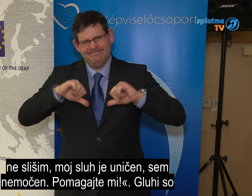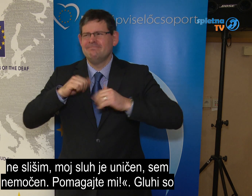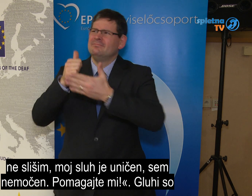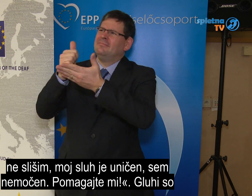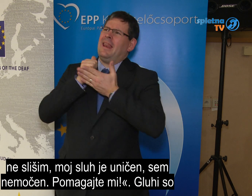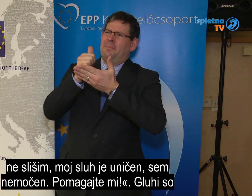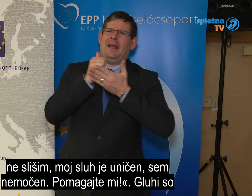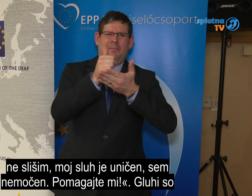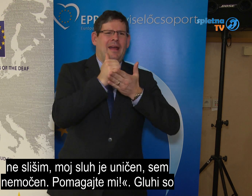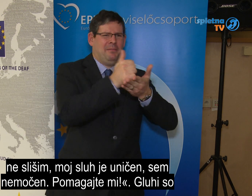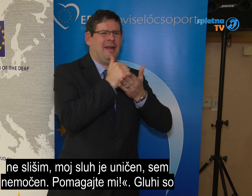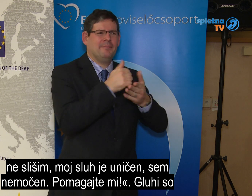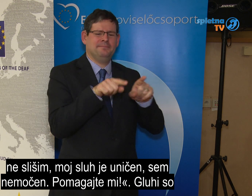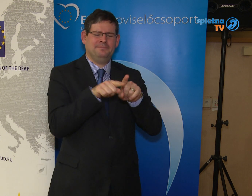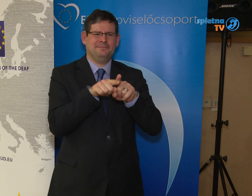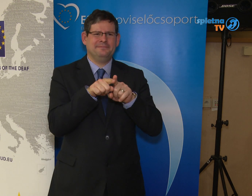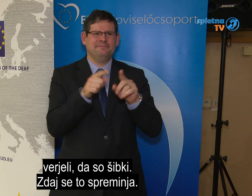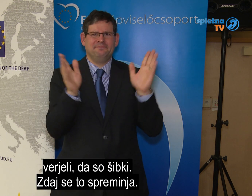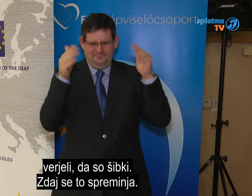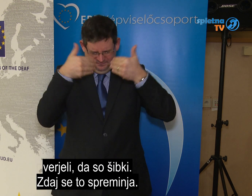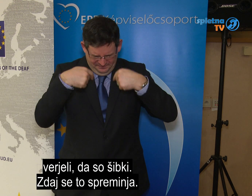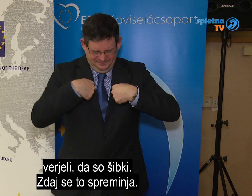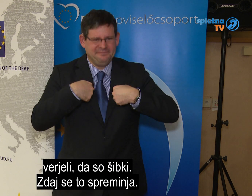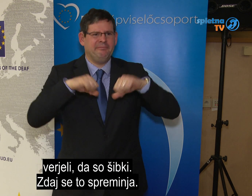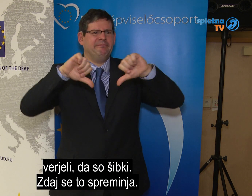Coming from the lack of practical